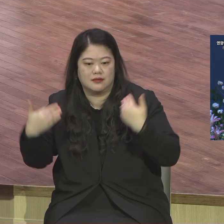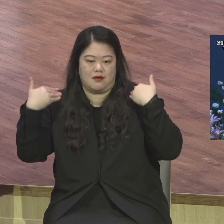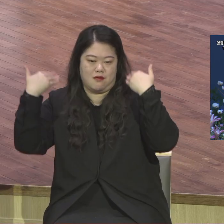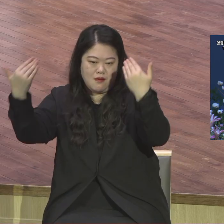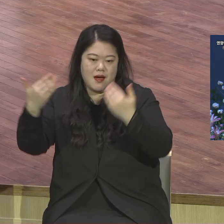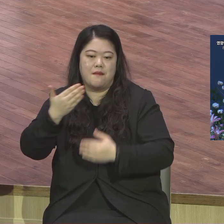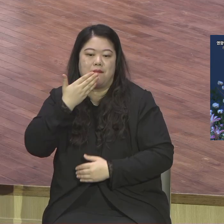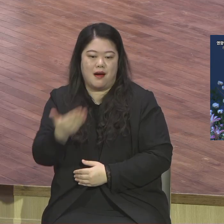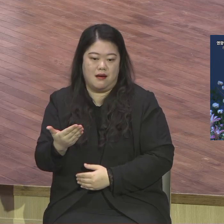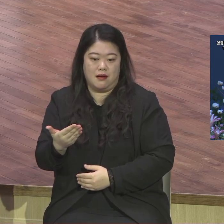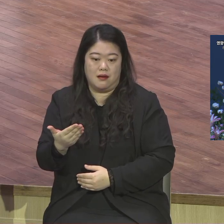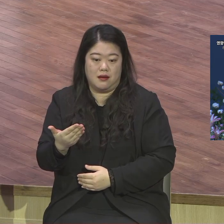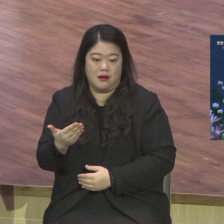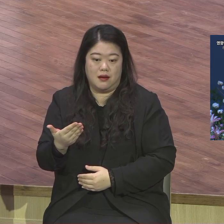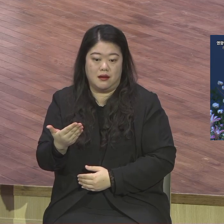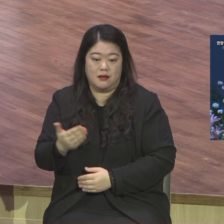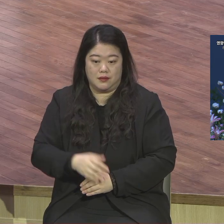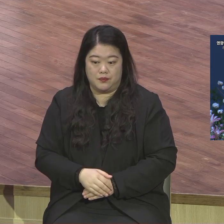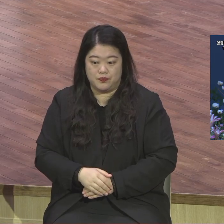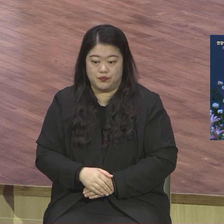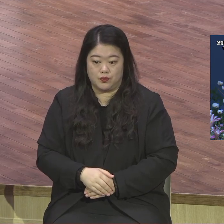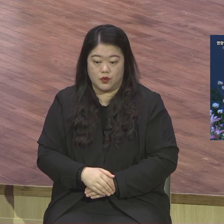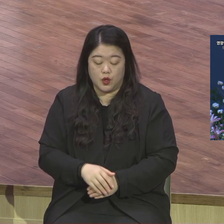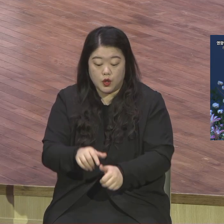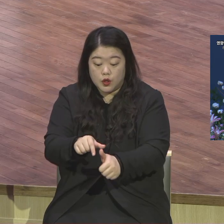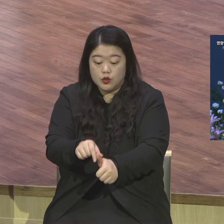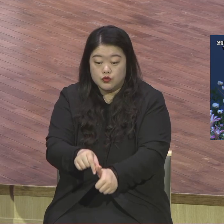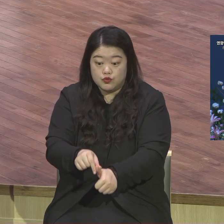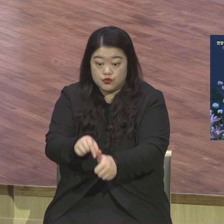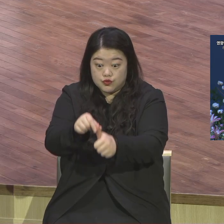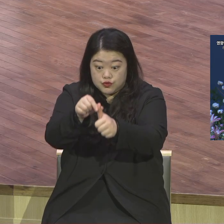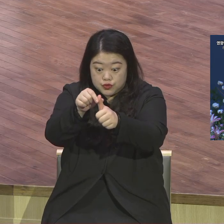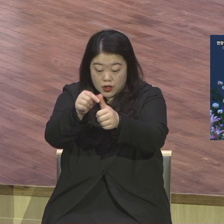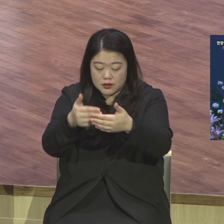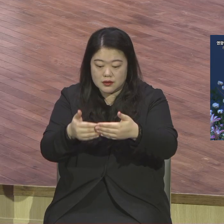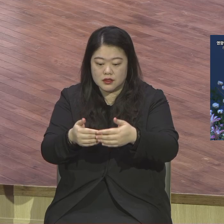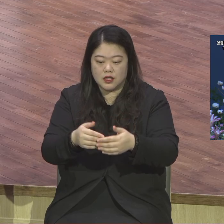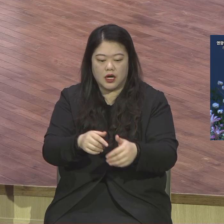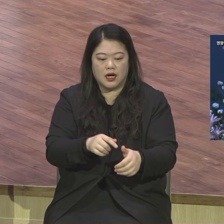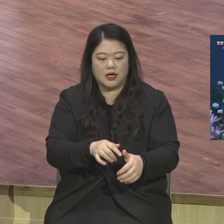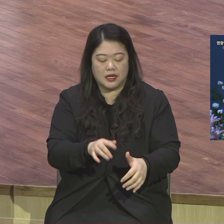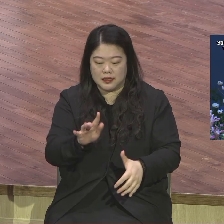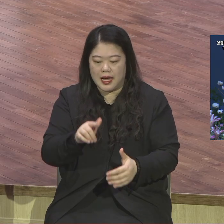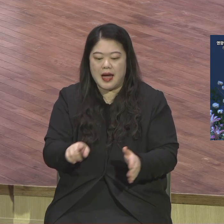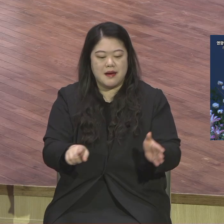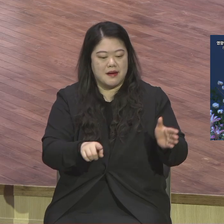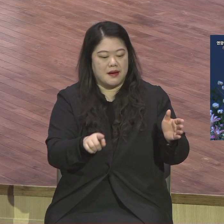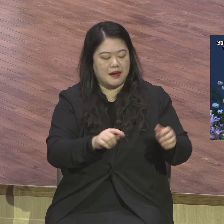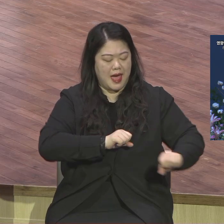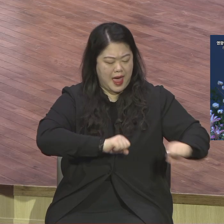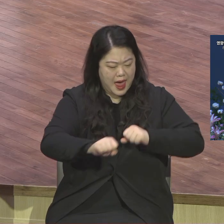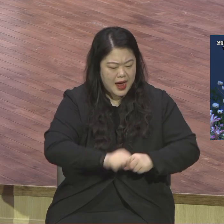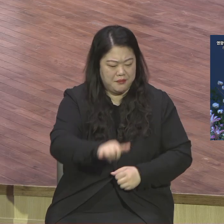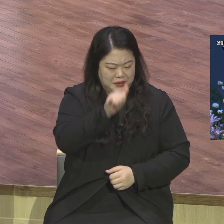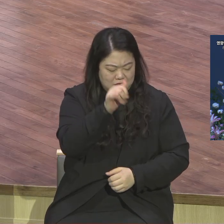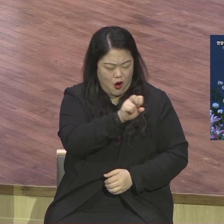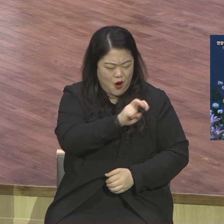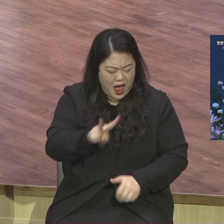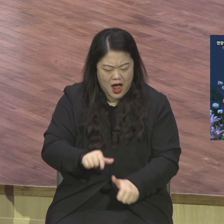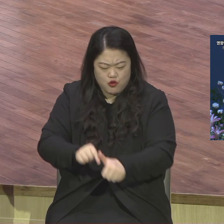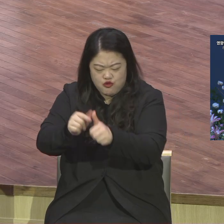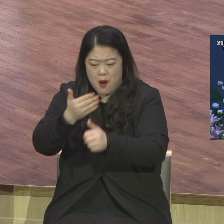때 일어난다. 이 구원 이전의 믿음을 강조한 것이 아니에요. 구원